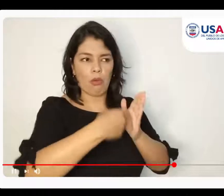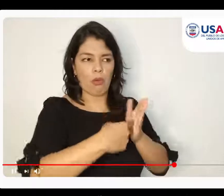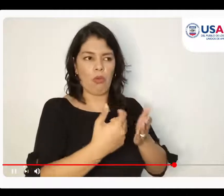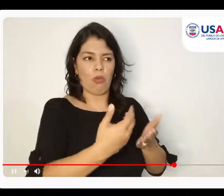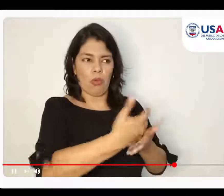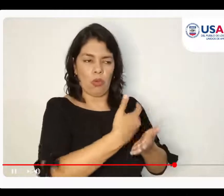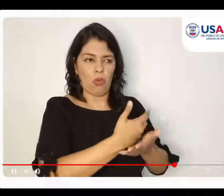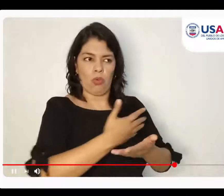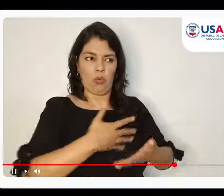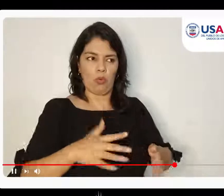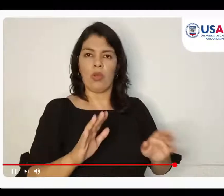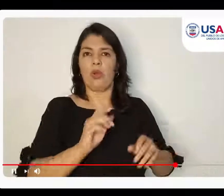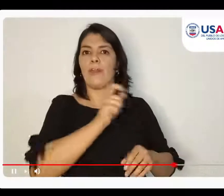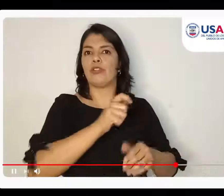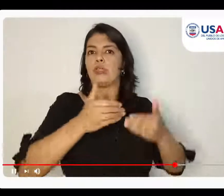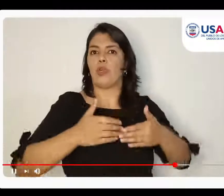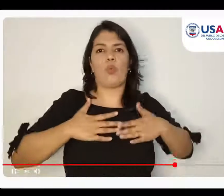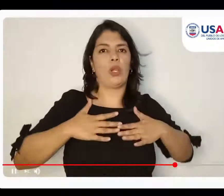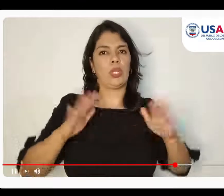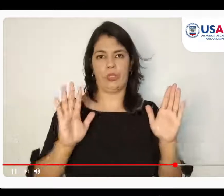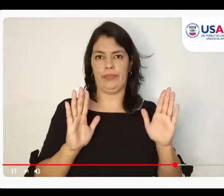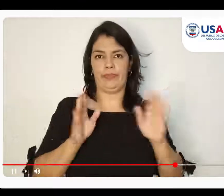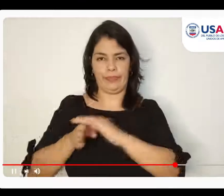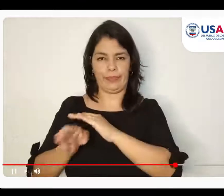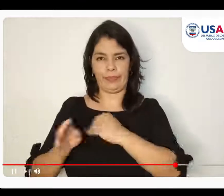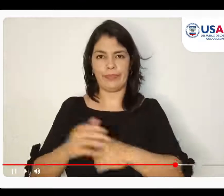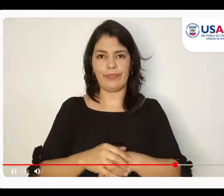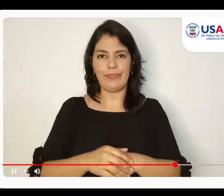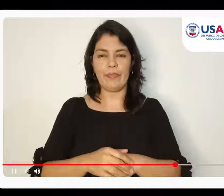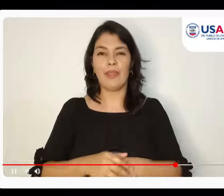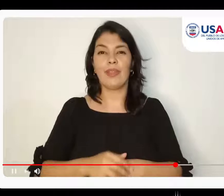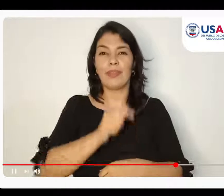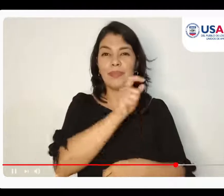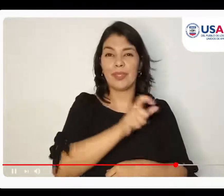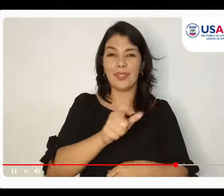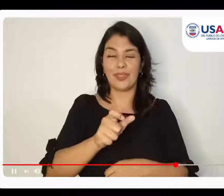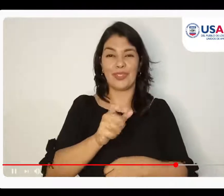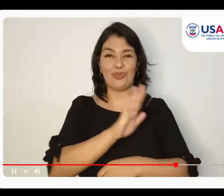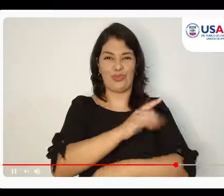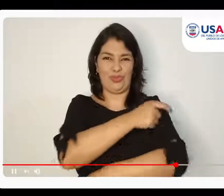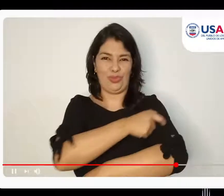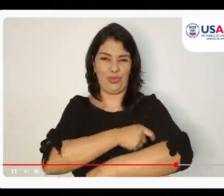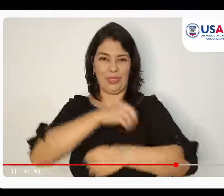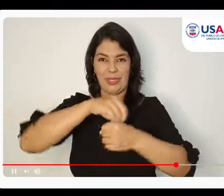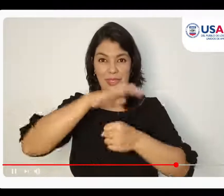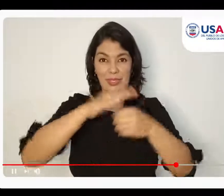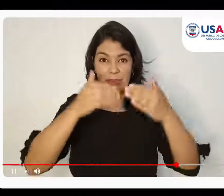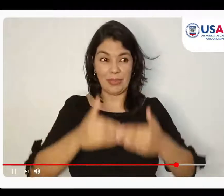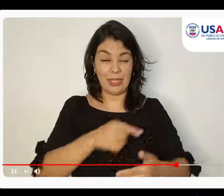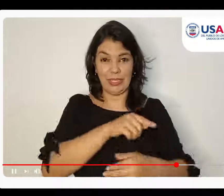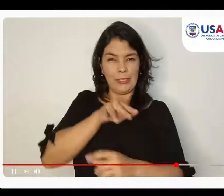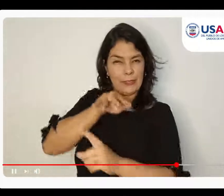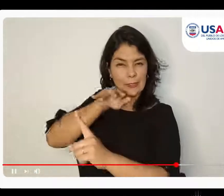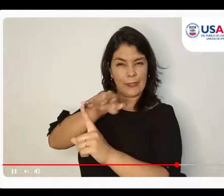de discapacidad sin distingo alguno. Gracias a la incidencia del Comité Distrital de Discapacidad en el Distrito de Santa Marta,